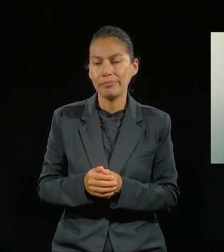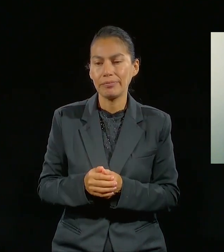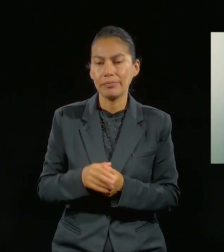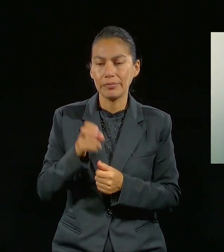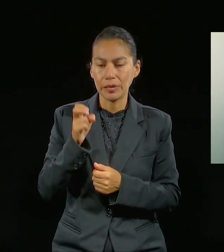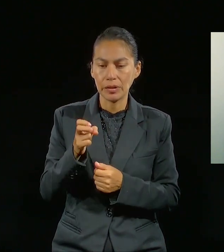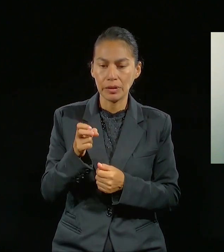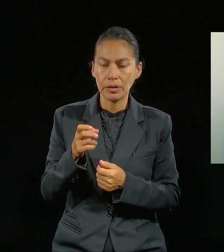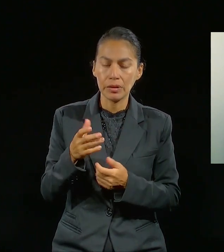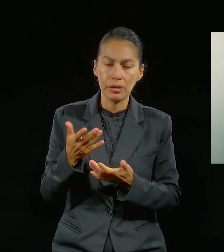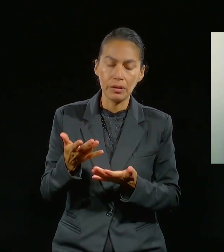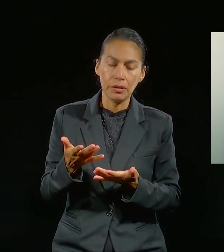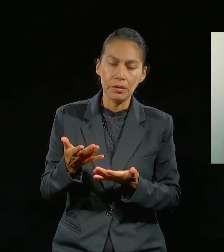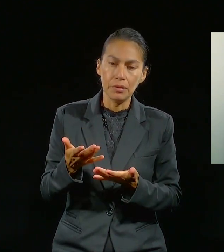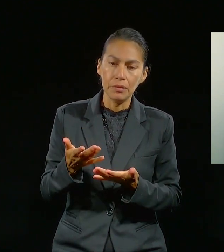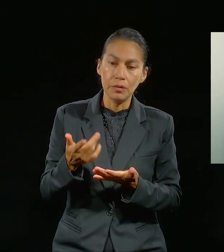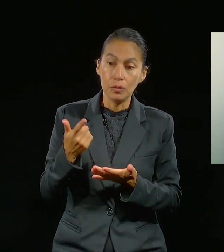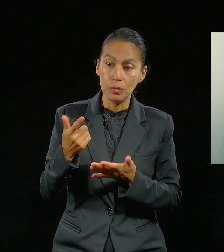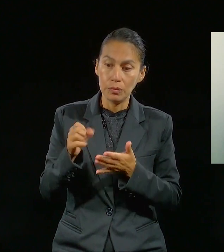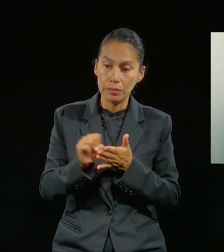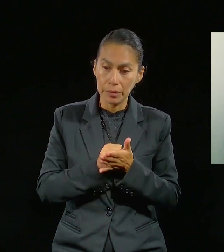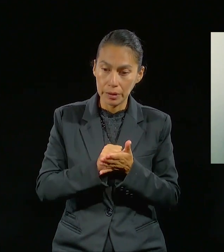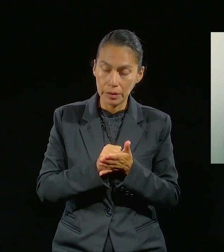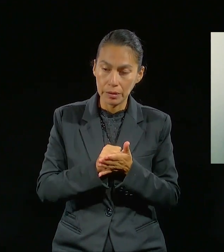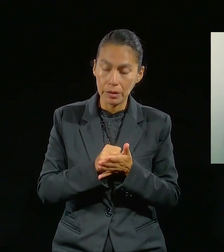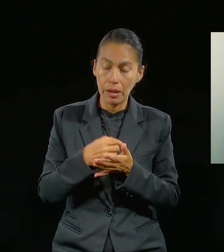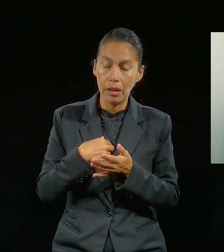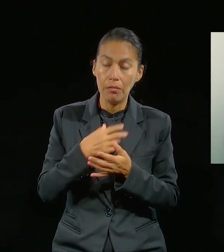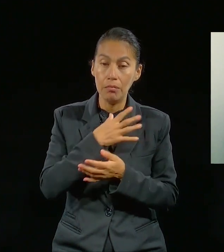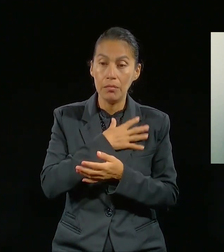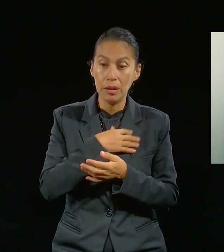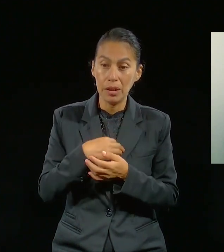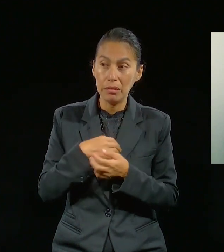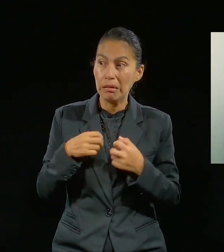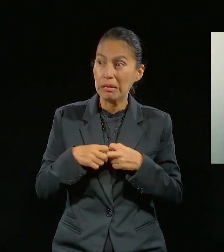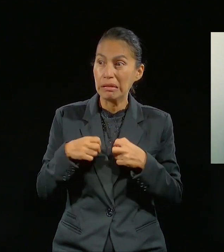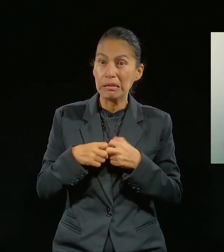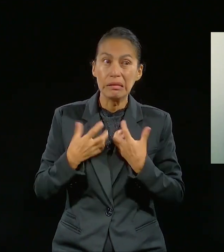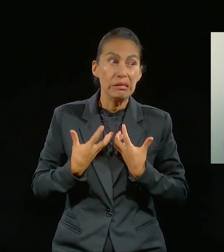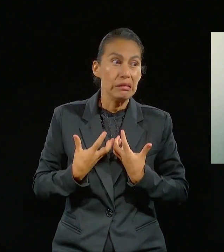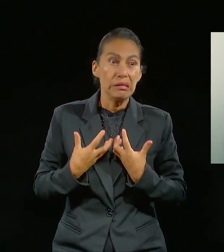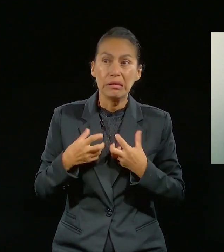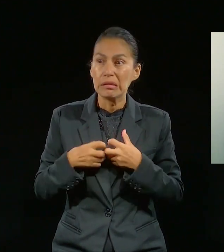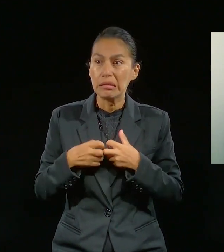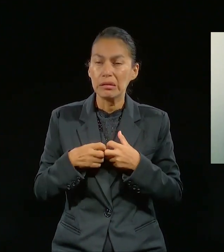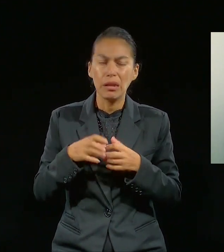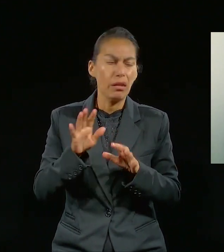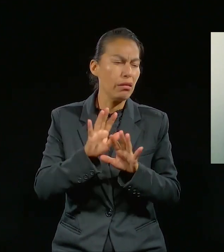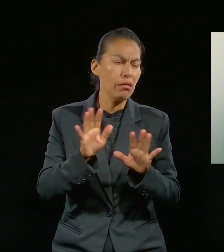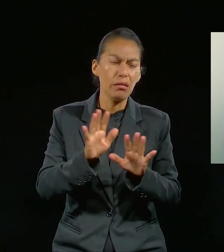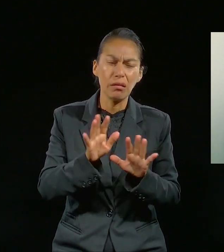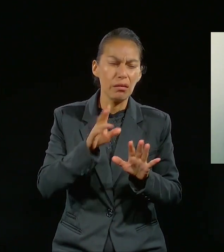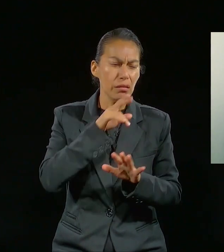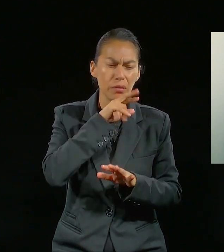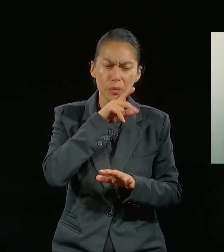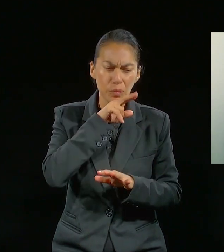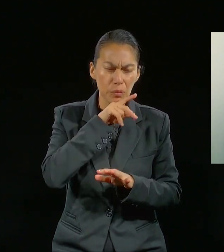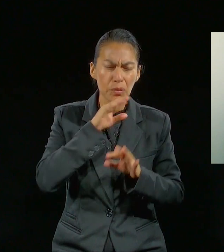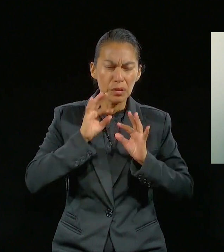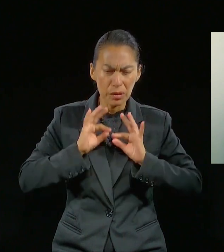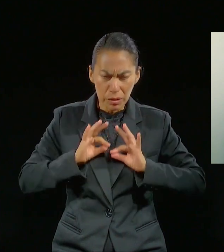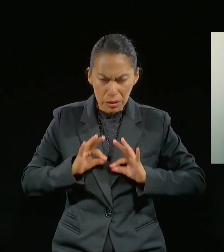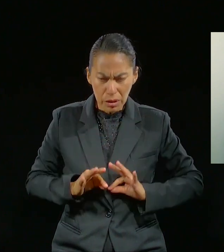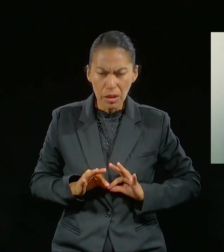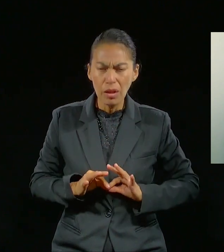deuda, ¿sí? Entonces, cuando faltaba un mes, mi hijo andaba muy, muy estresado. Entonces digo, no, cálmate, que